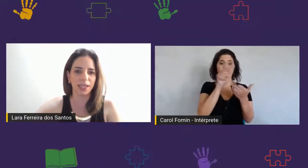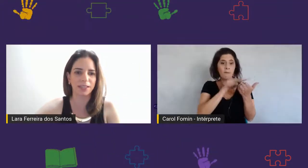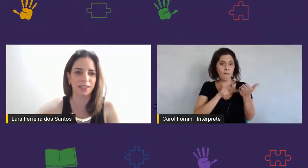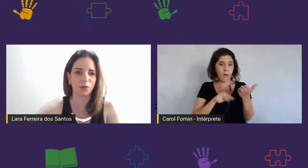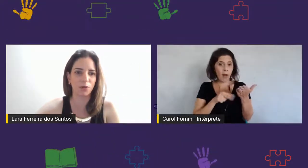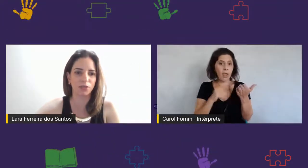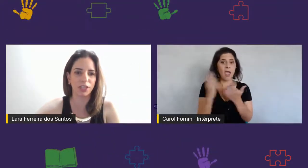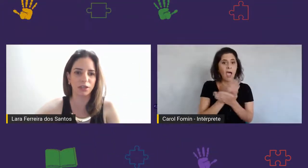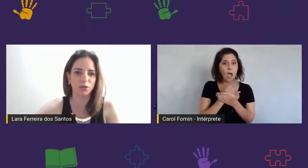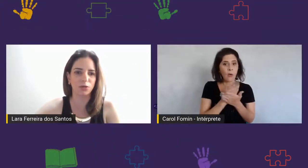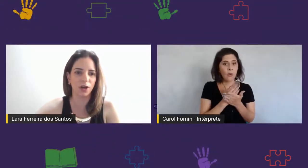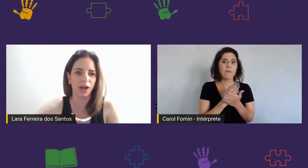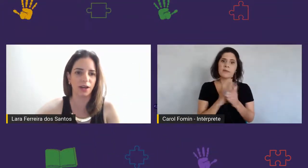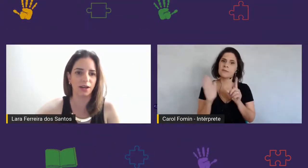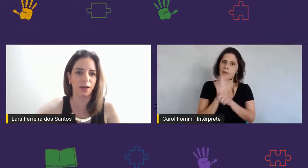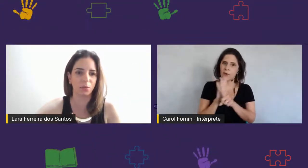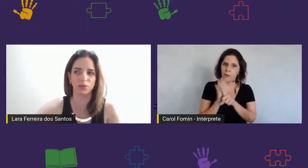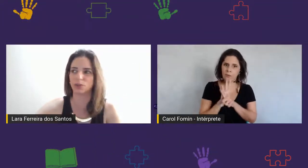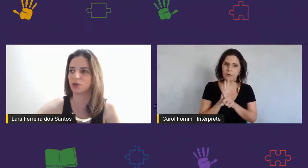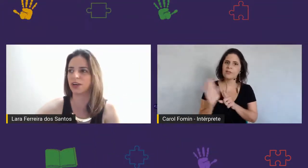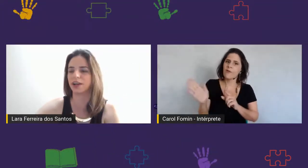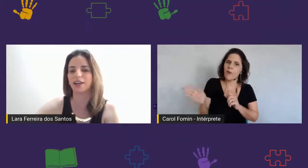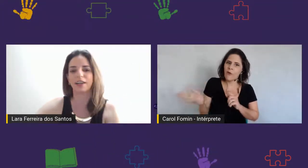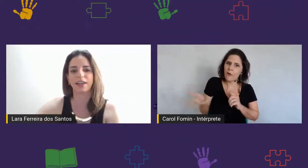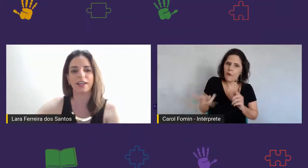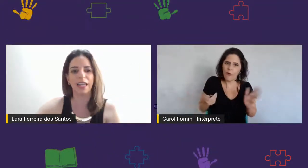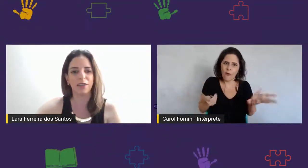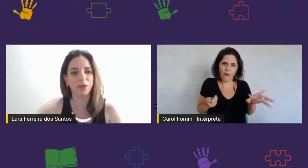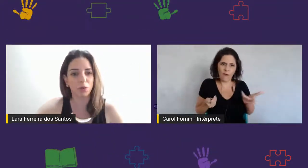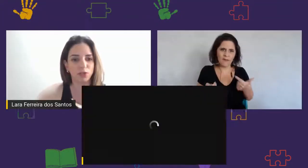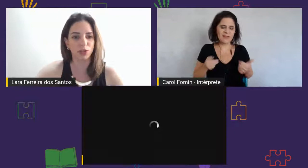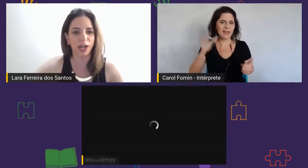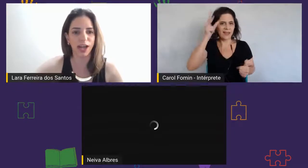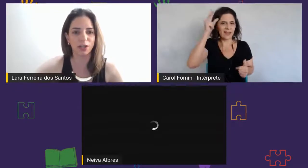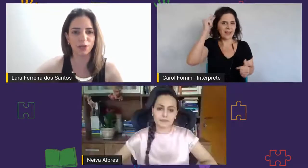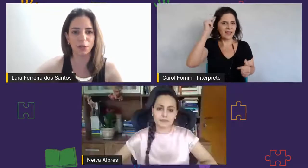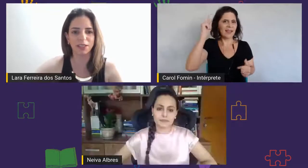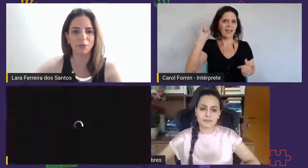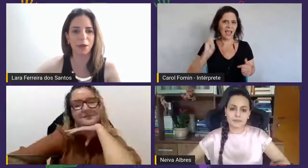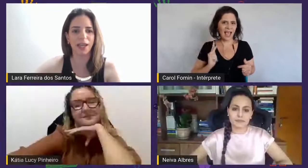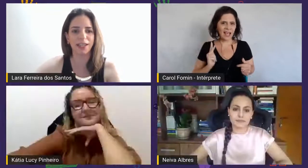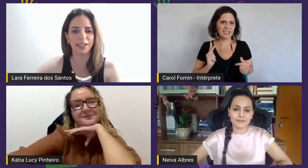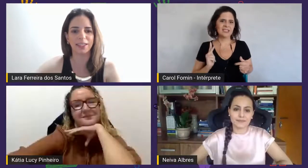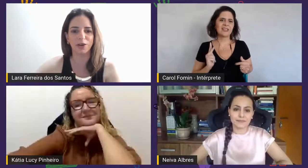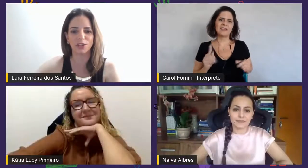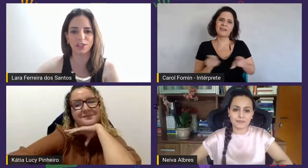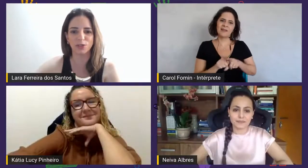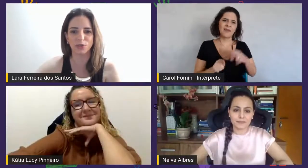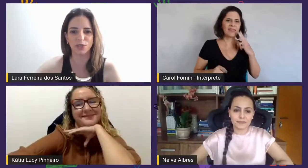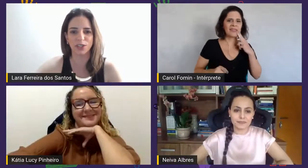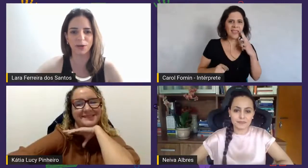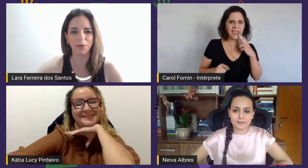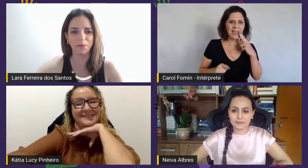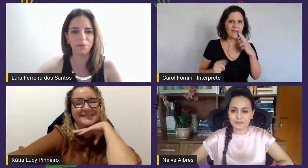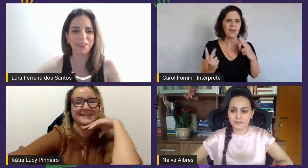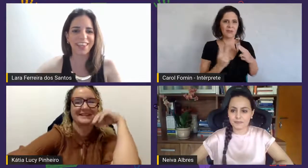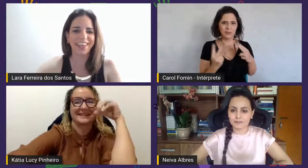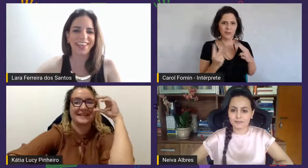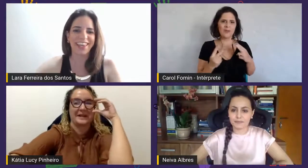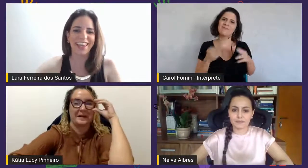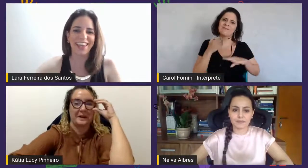com a mesa, então convidando a professora Neiva e a professora Kátia a participarem aqui da nossa